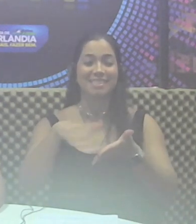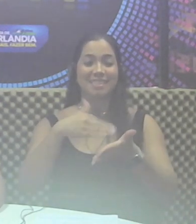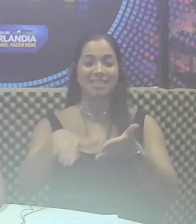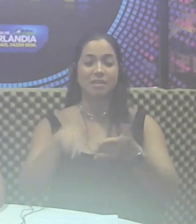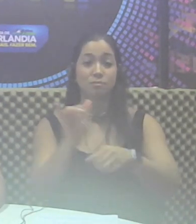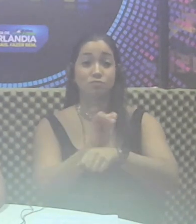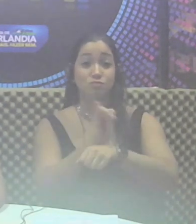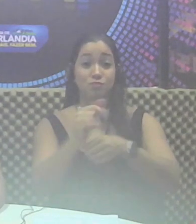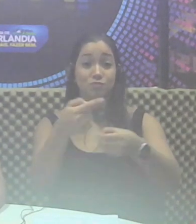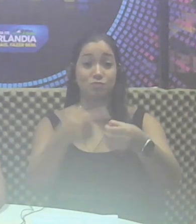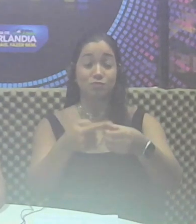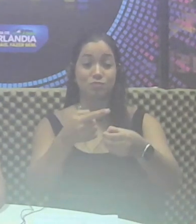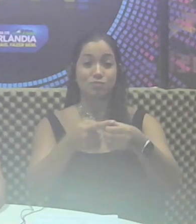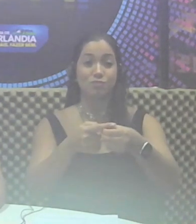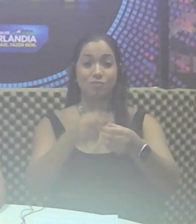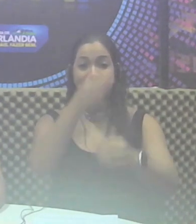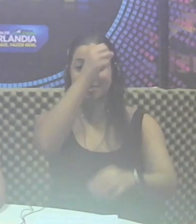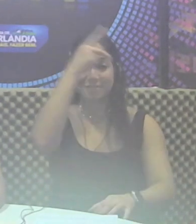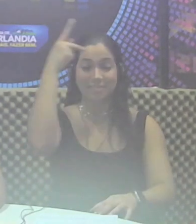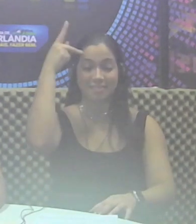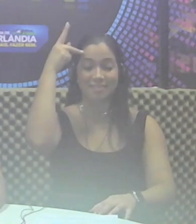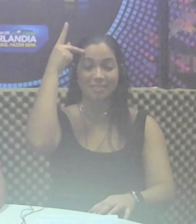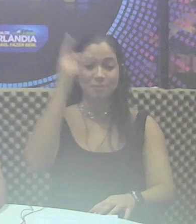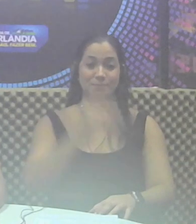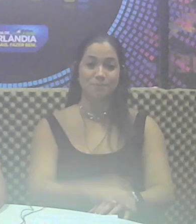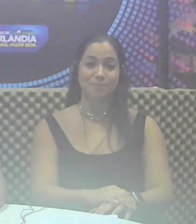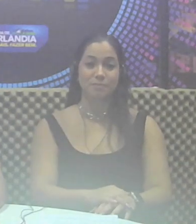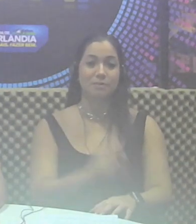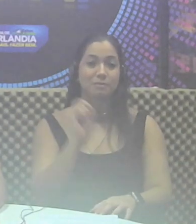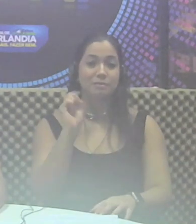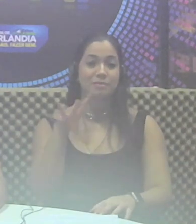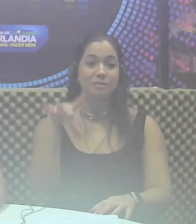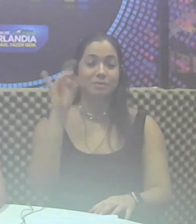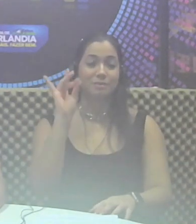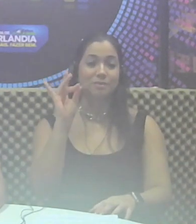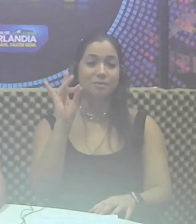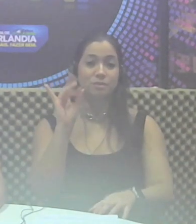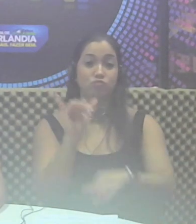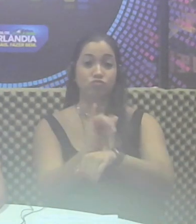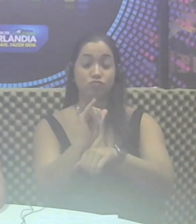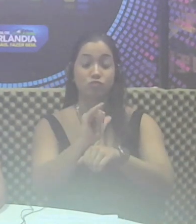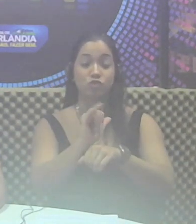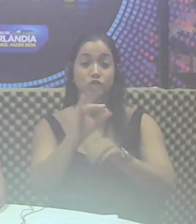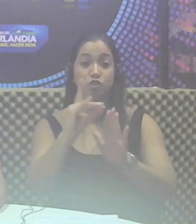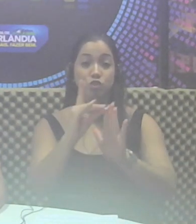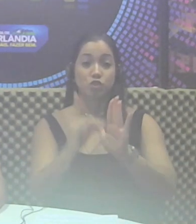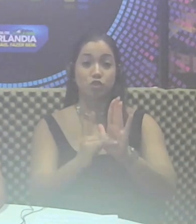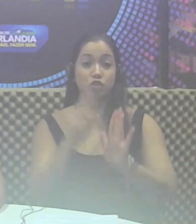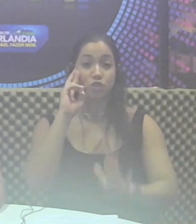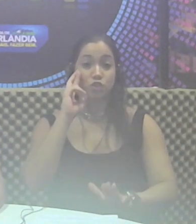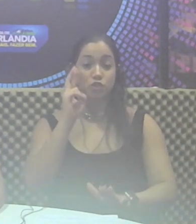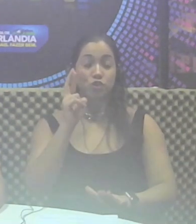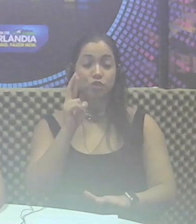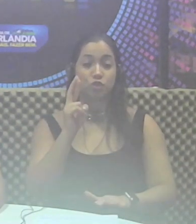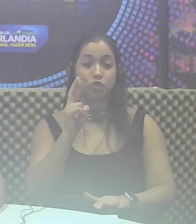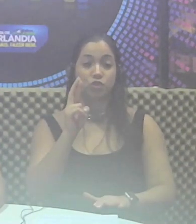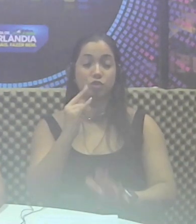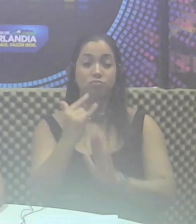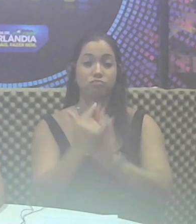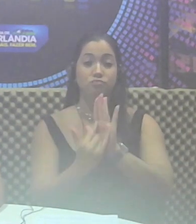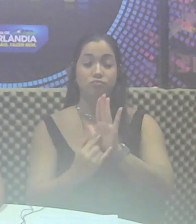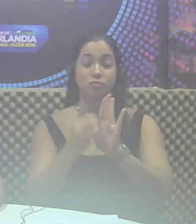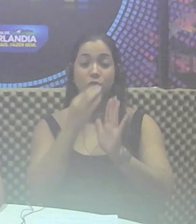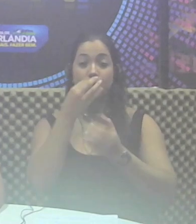de Planejamento Urbano no portal da Prefeitura e clique na seção Plano Diretor, onde está disponível o formulário online